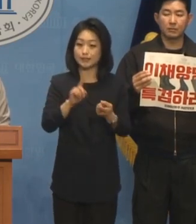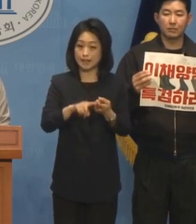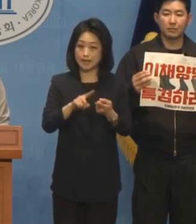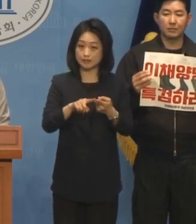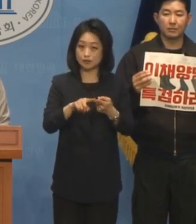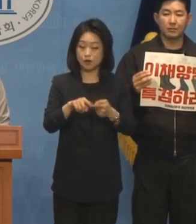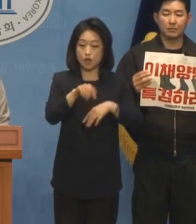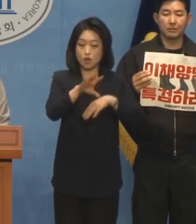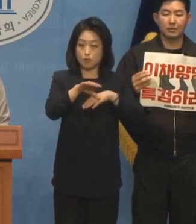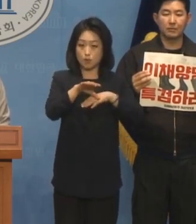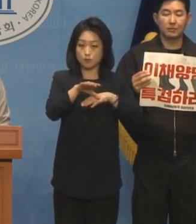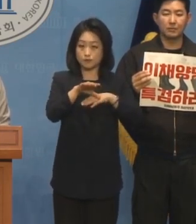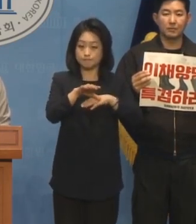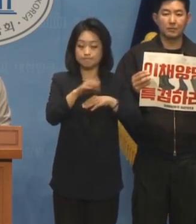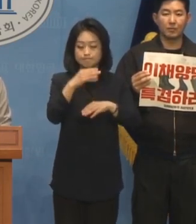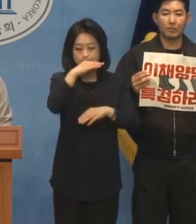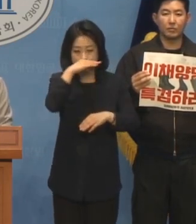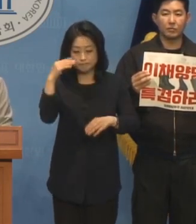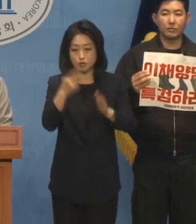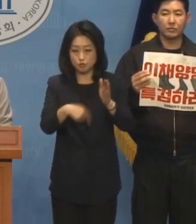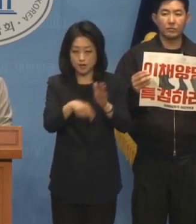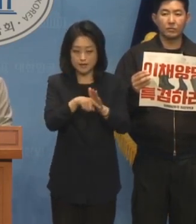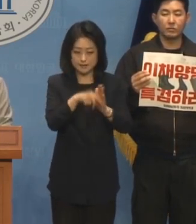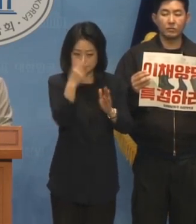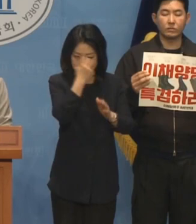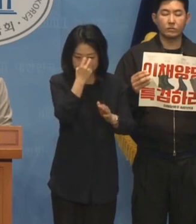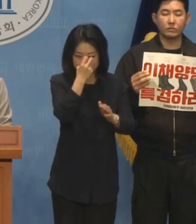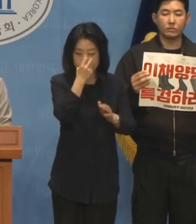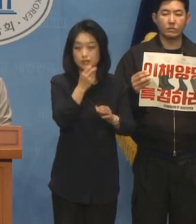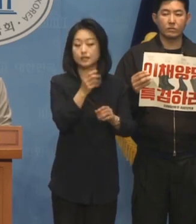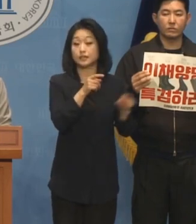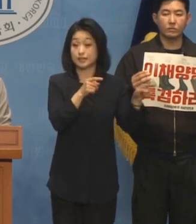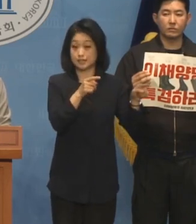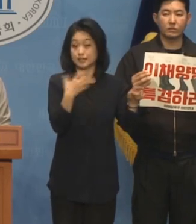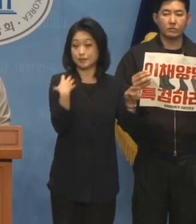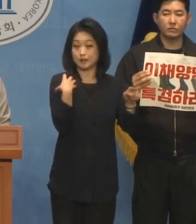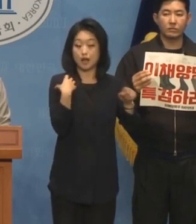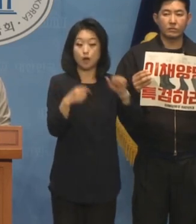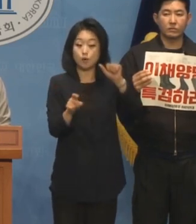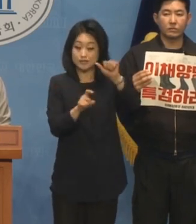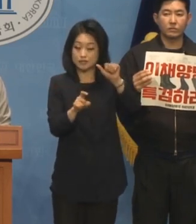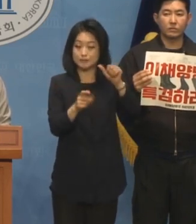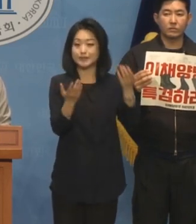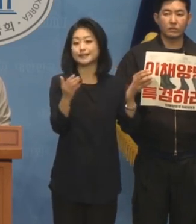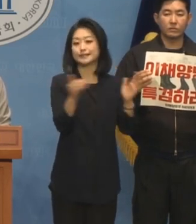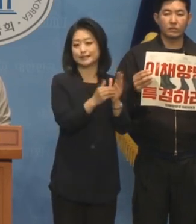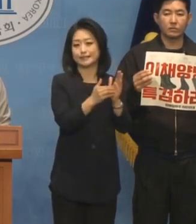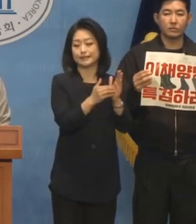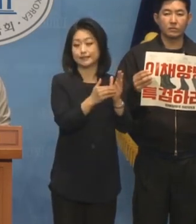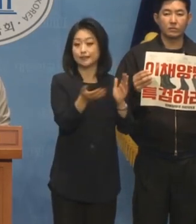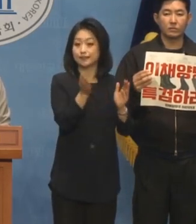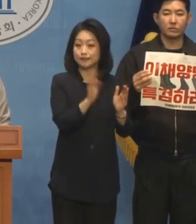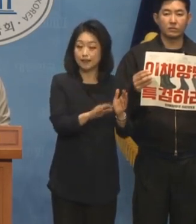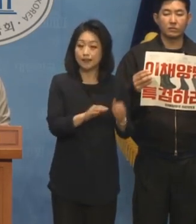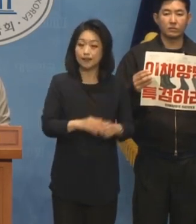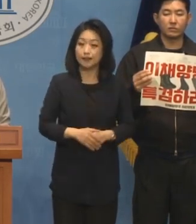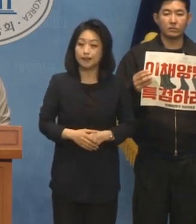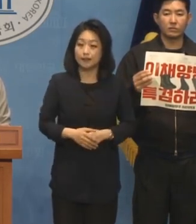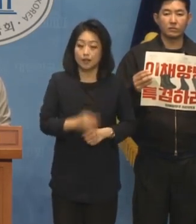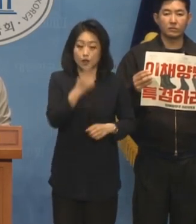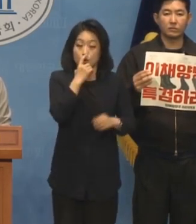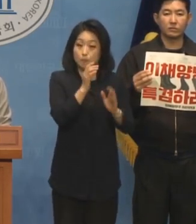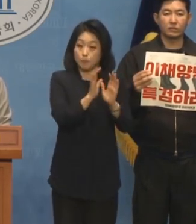보도의 객관성에 대해 하는 곳입니다 5월 10일 종료됩니다 그 안에 어떻게든